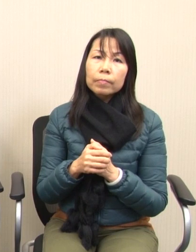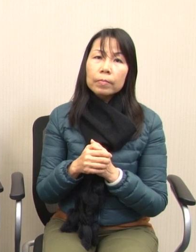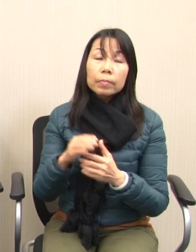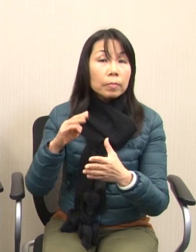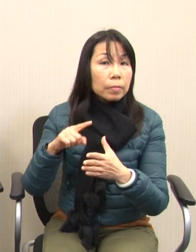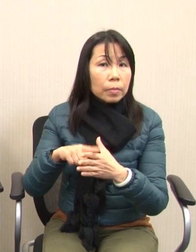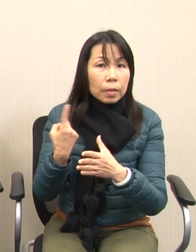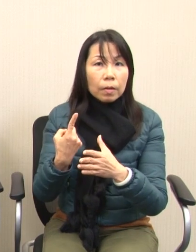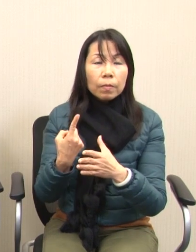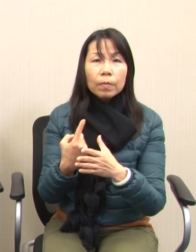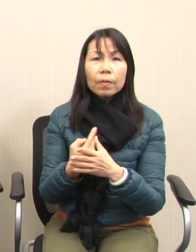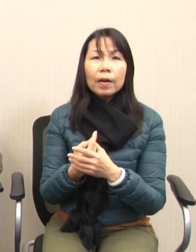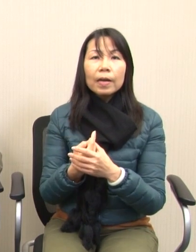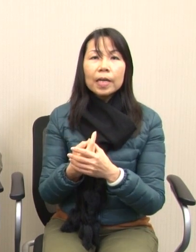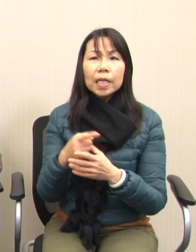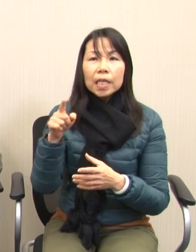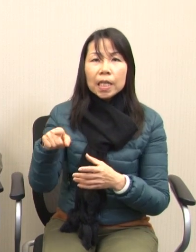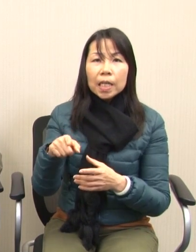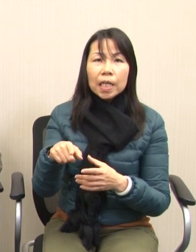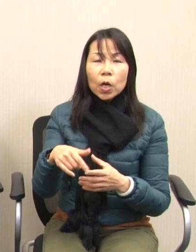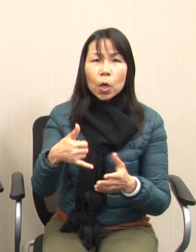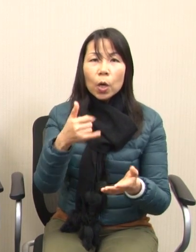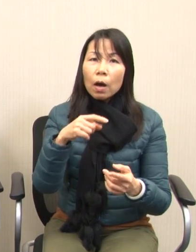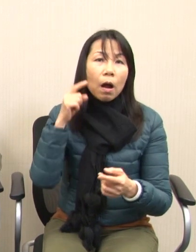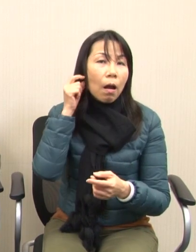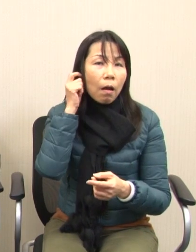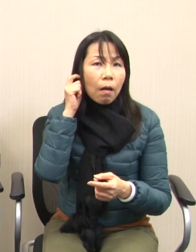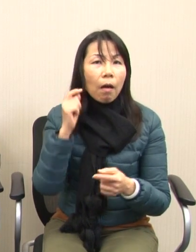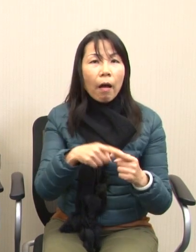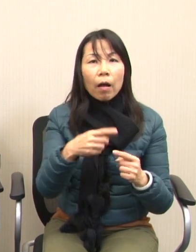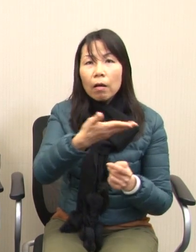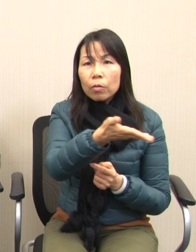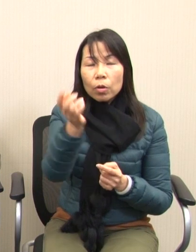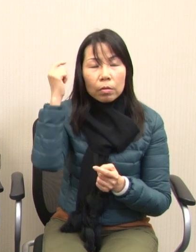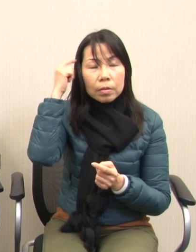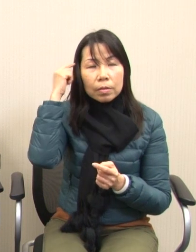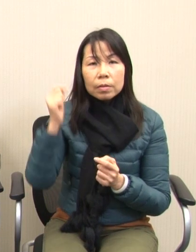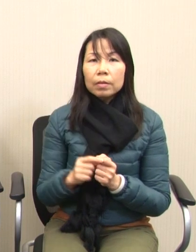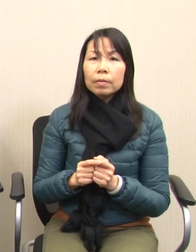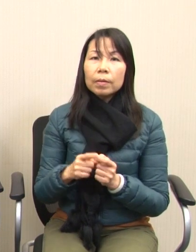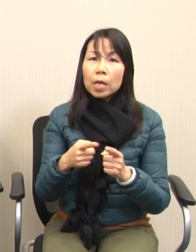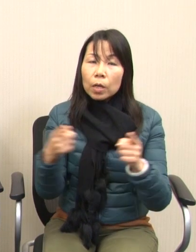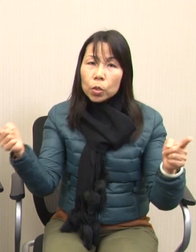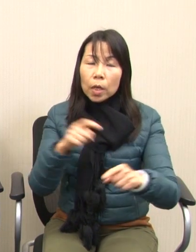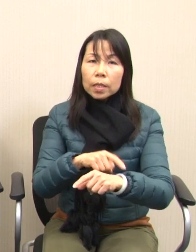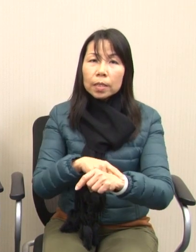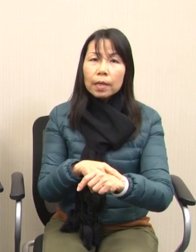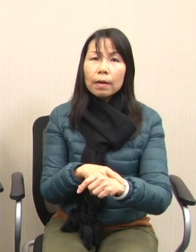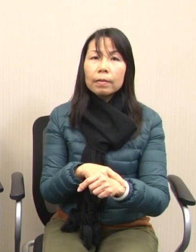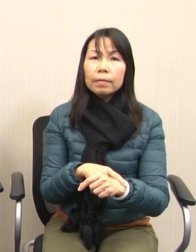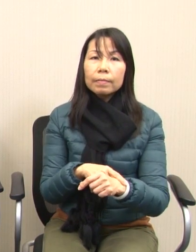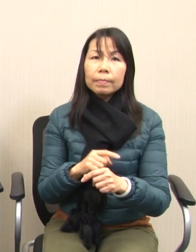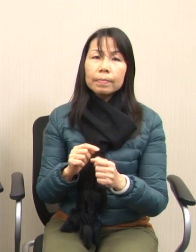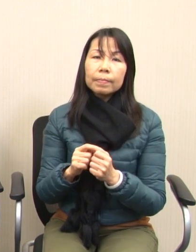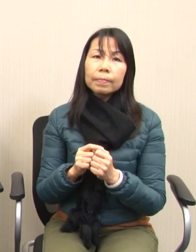因為連牛鬼順數都知噶啦。長期我話俾你聽，喺冇人啊，我話俾你聽，